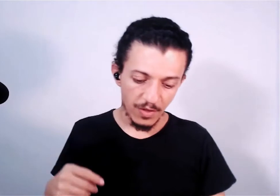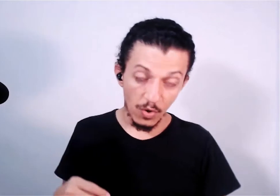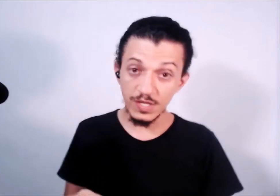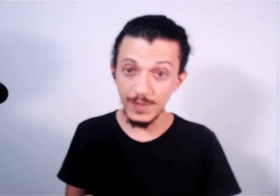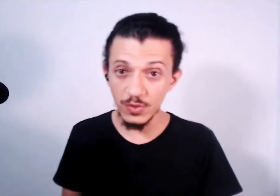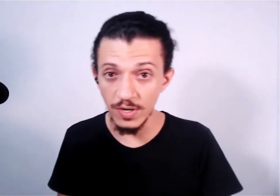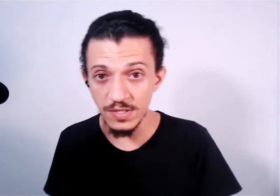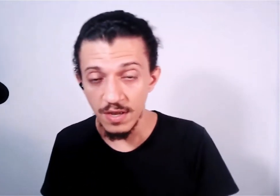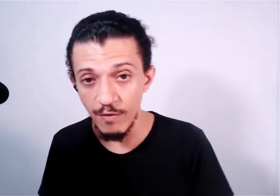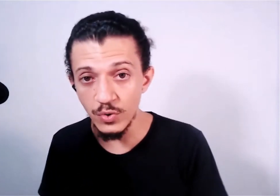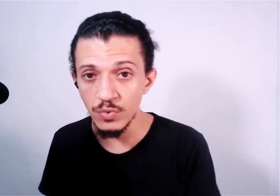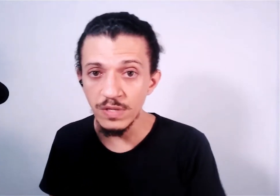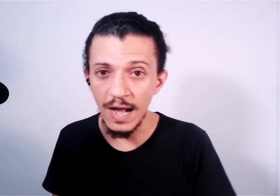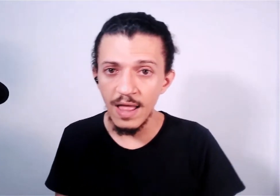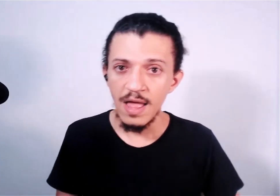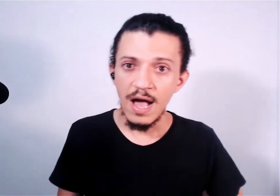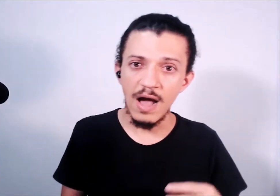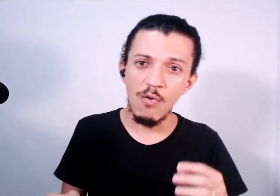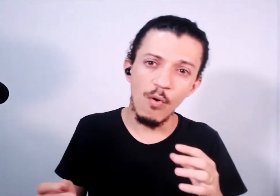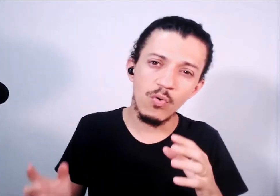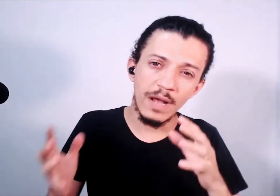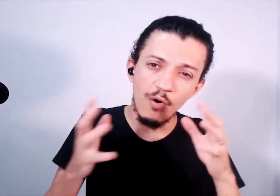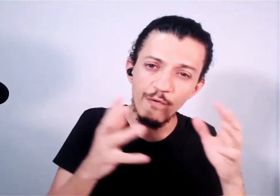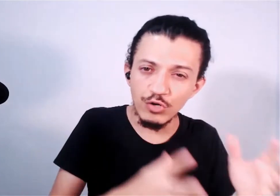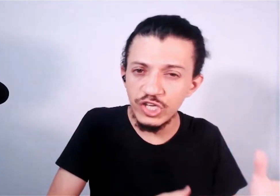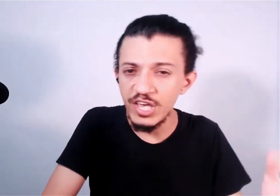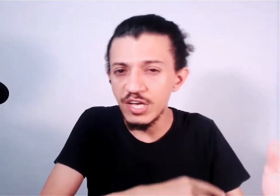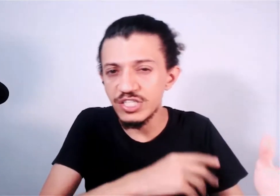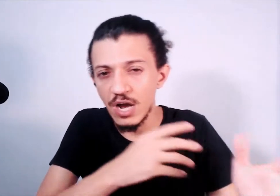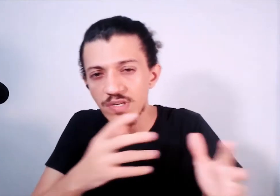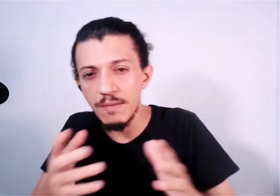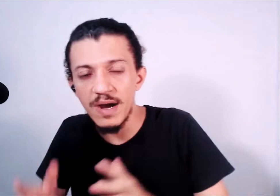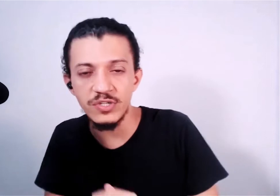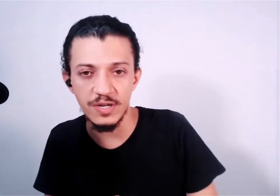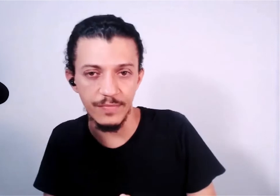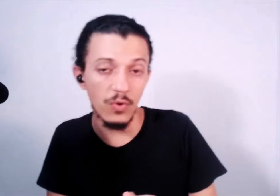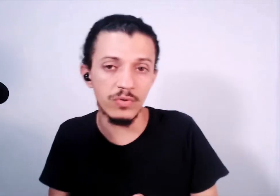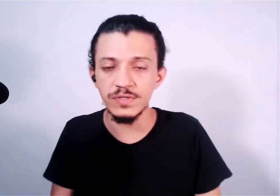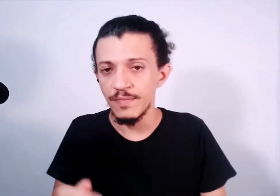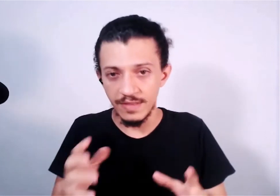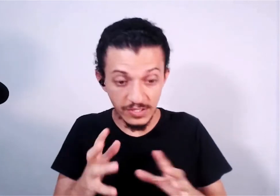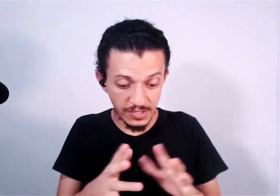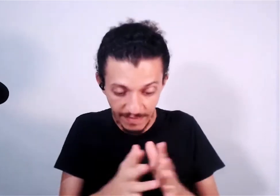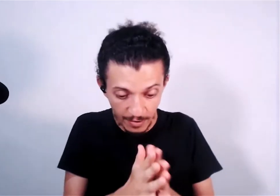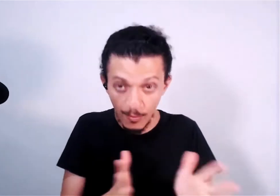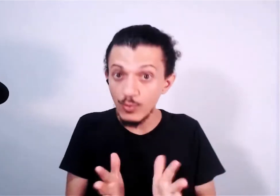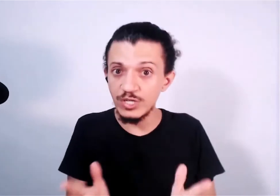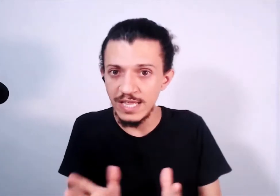Outras pessoas vão juntar um pouco da morfologia já com a semântica. Outros, entende, isso varia um pouco de linha,